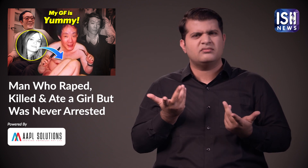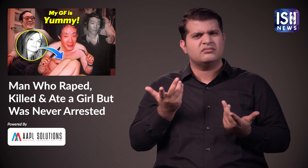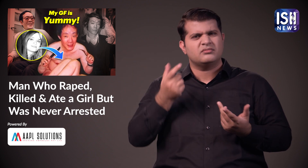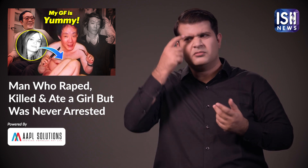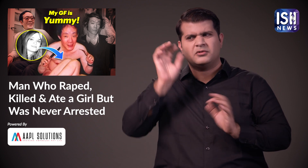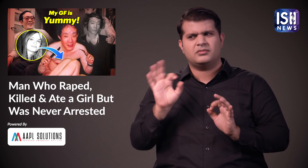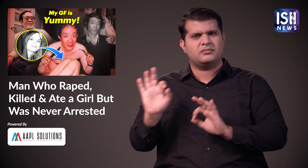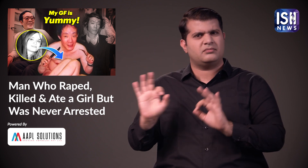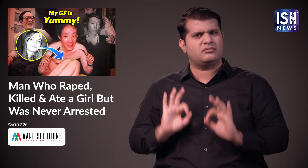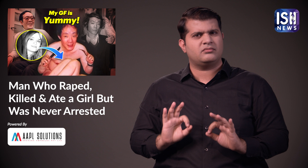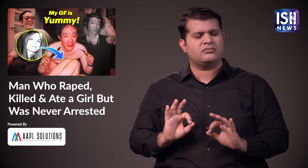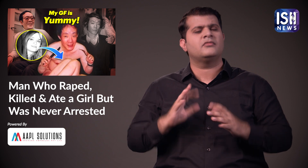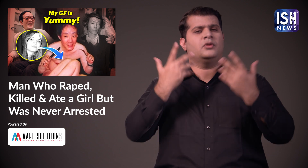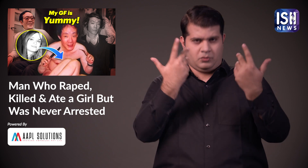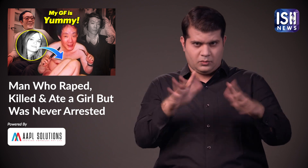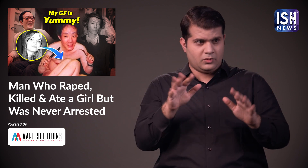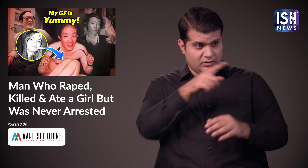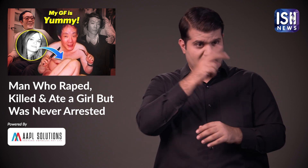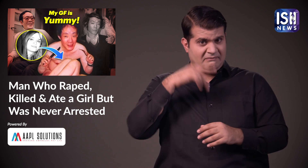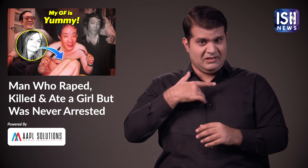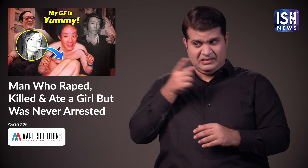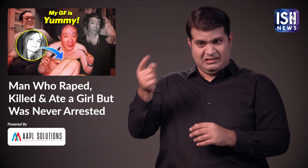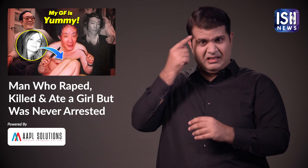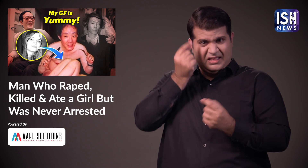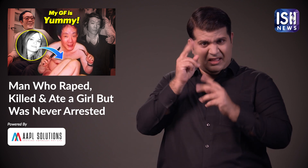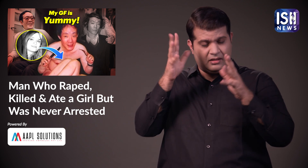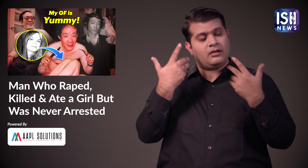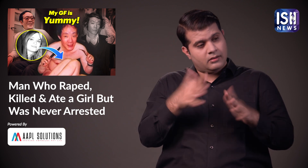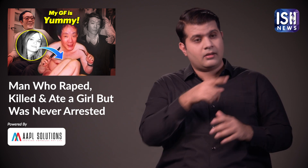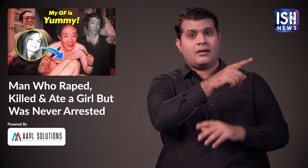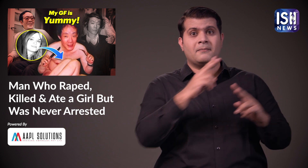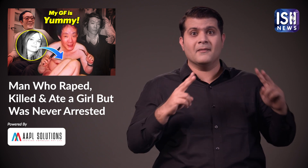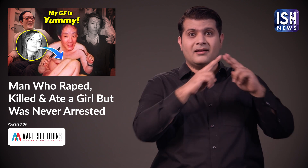सगावा का सामान्य होना आश्चर्यजनक था, है ना? हालांकि उन्होंने